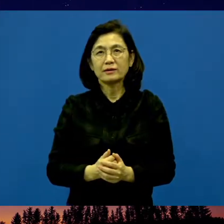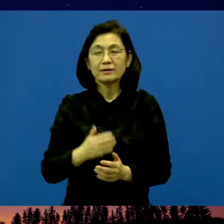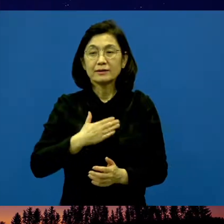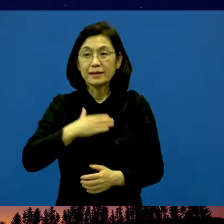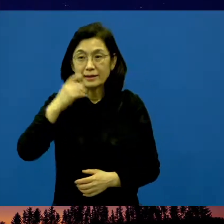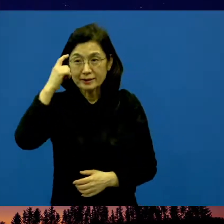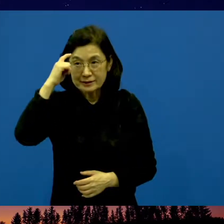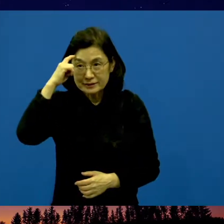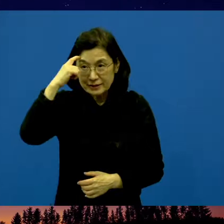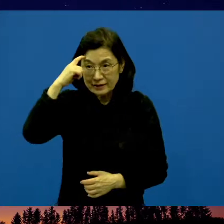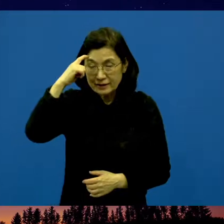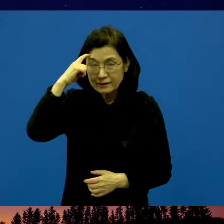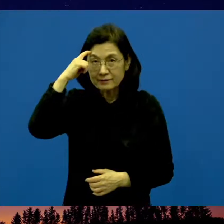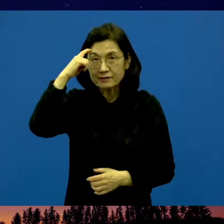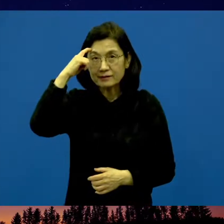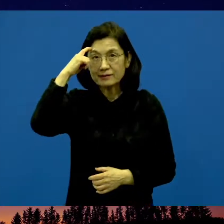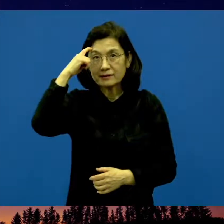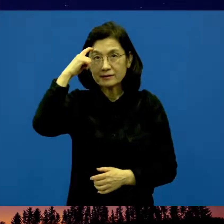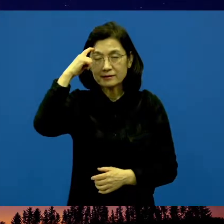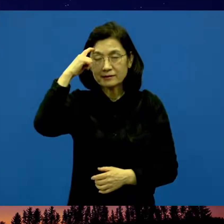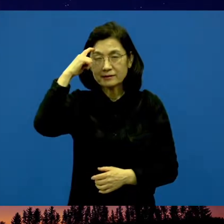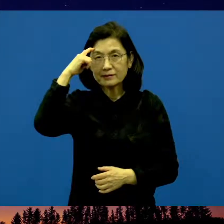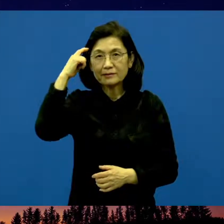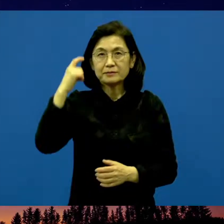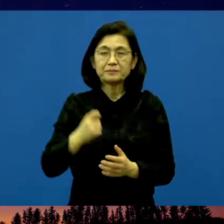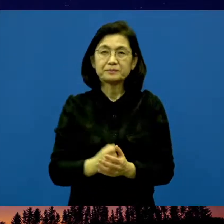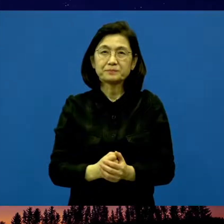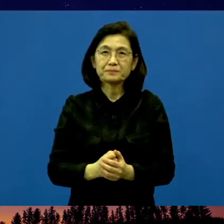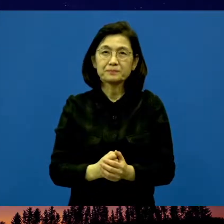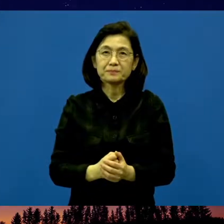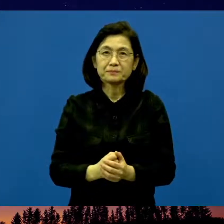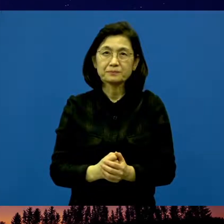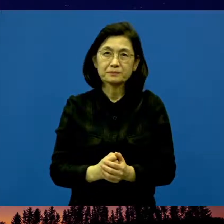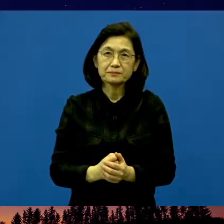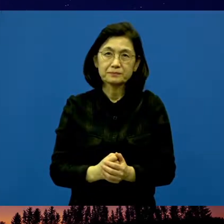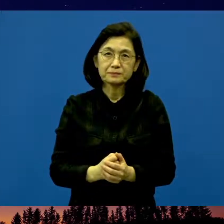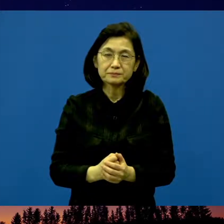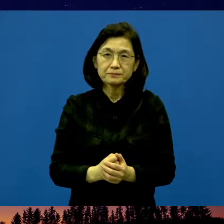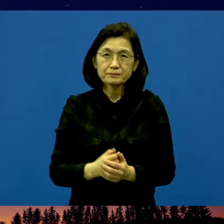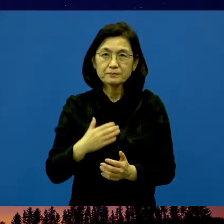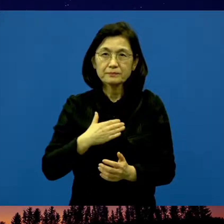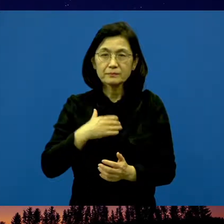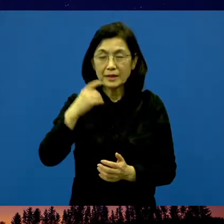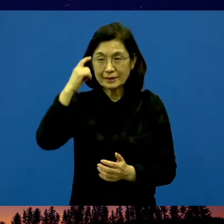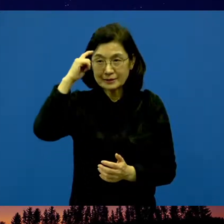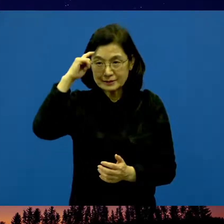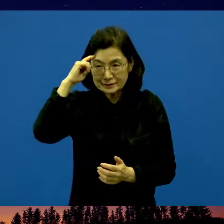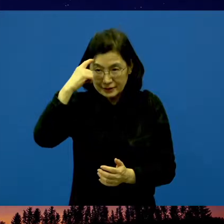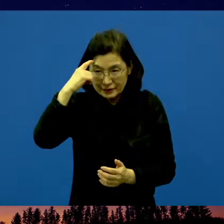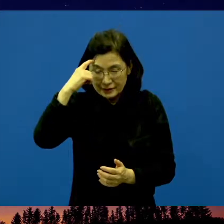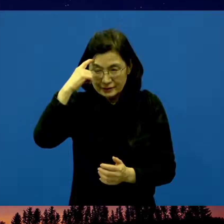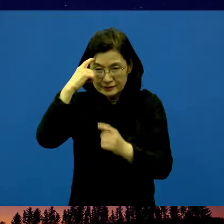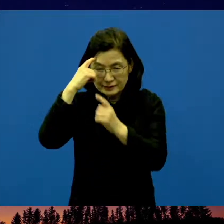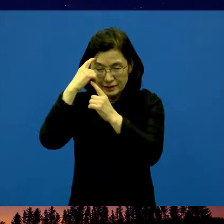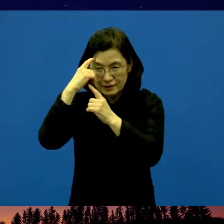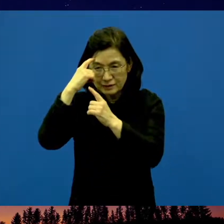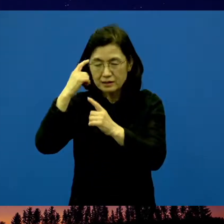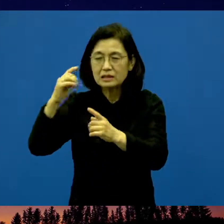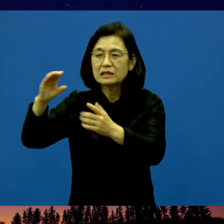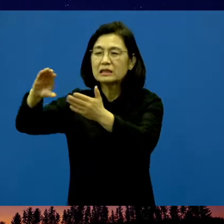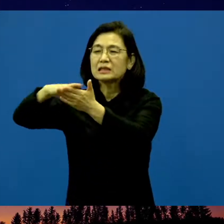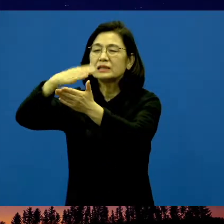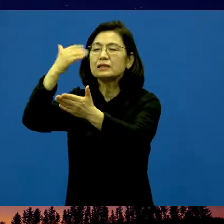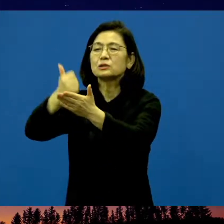끊임없이 정당화하고 합리화하는. 근데 그런 생각들이 그리스도의 생각이 굴복하는 과정이